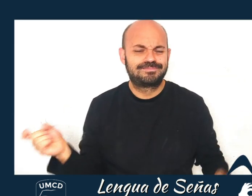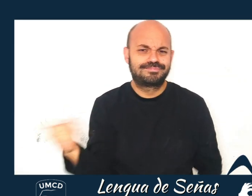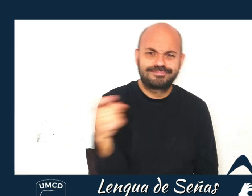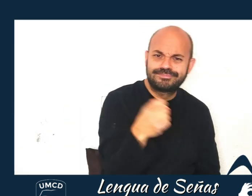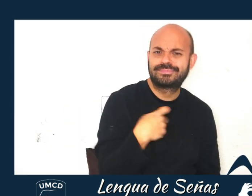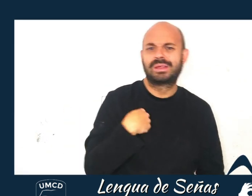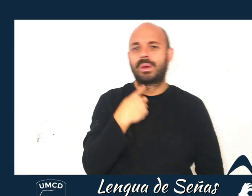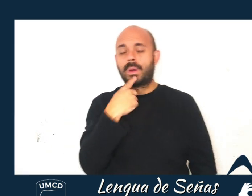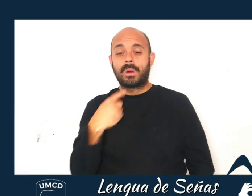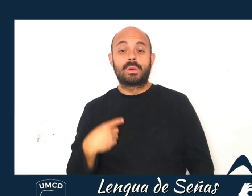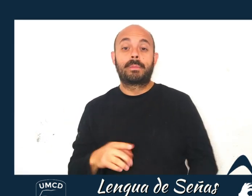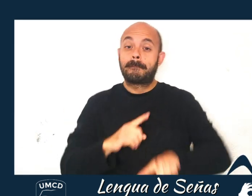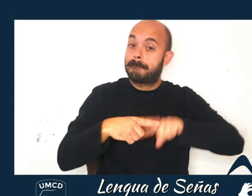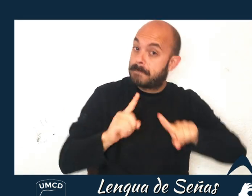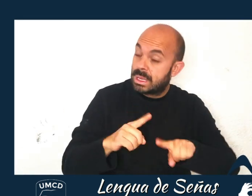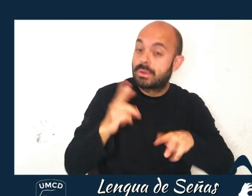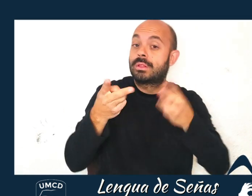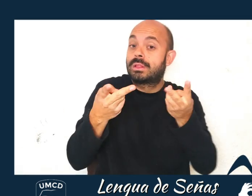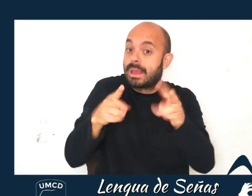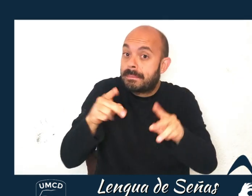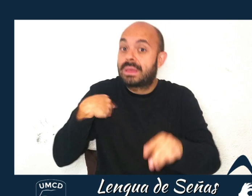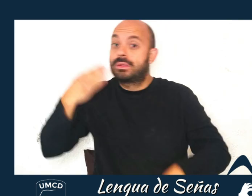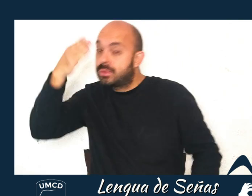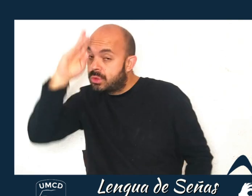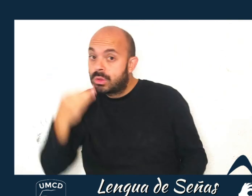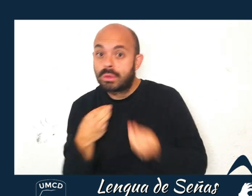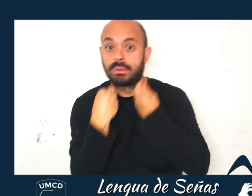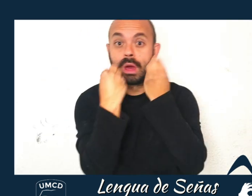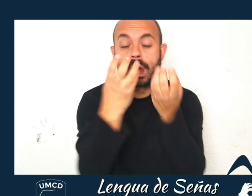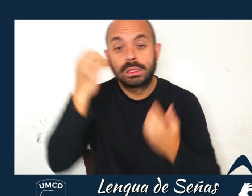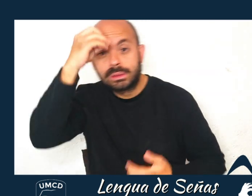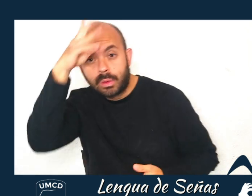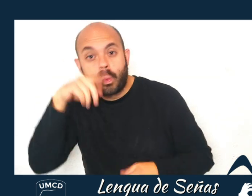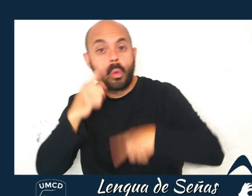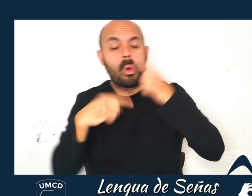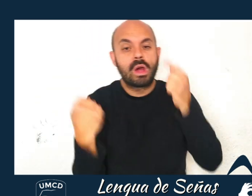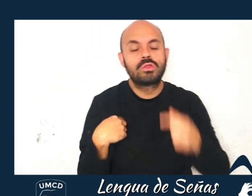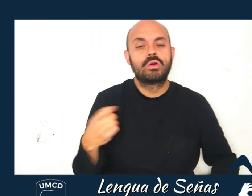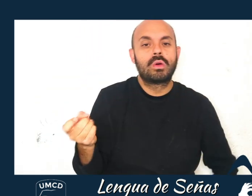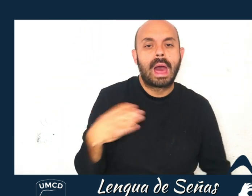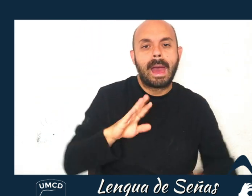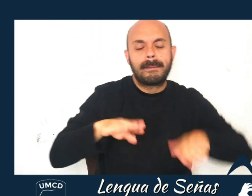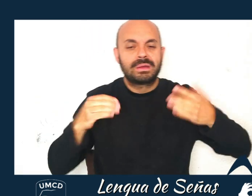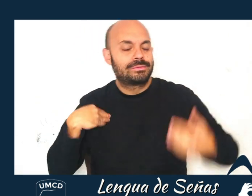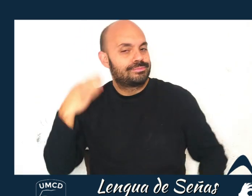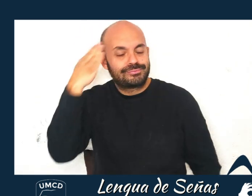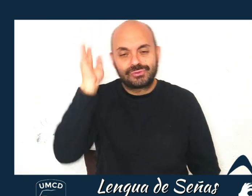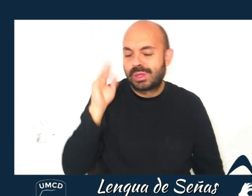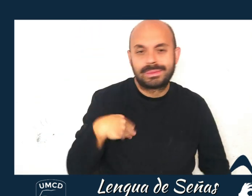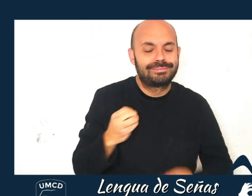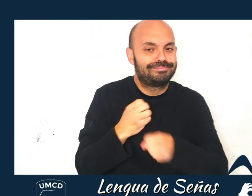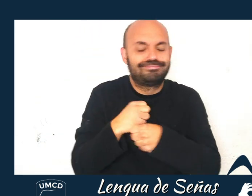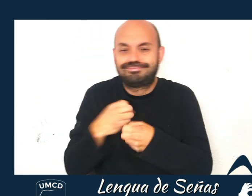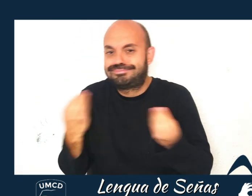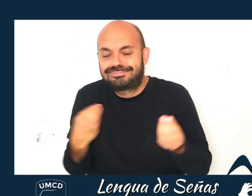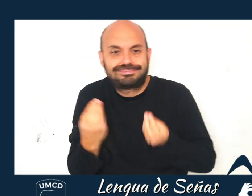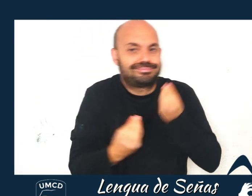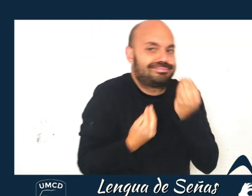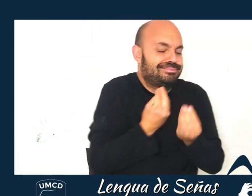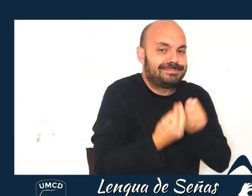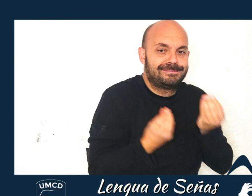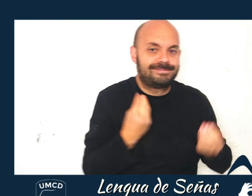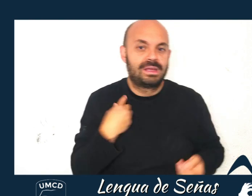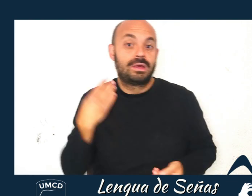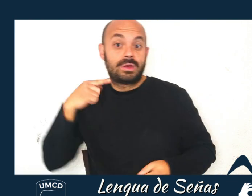nosotros necesitamos para ser sabios. Es Él, el conocimiento de Él y el conocimiento y entendimiento de su